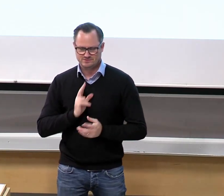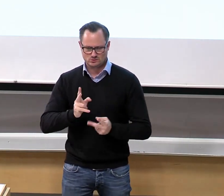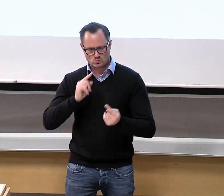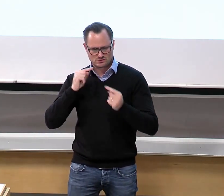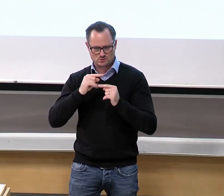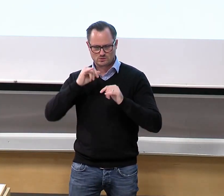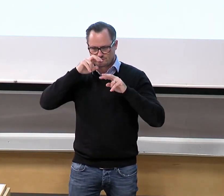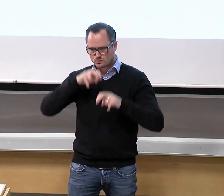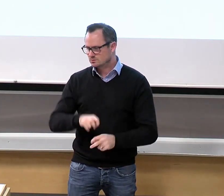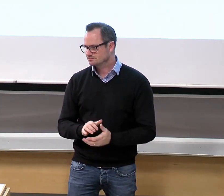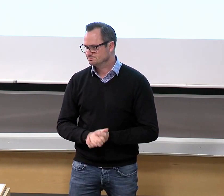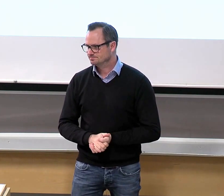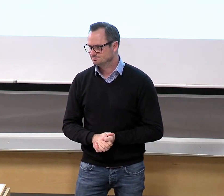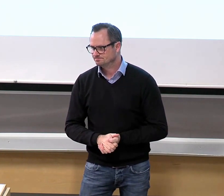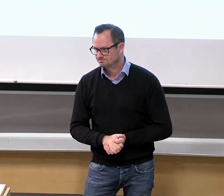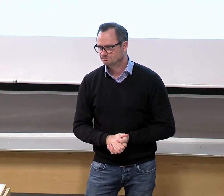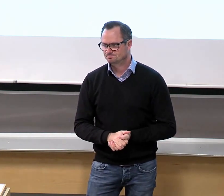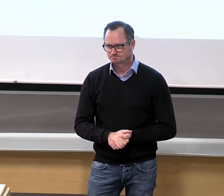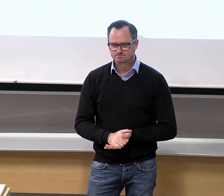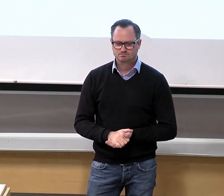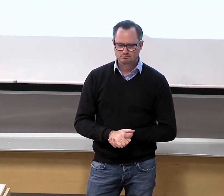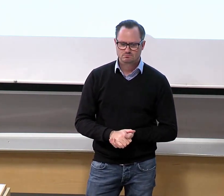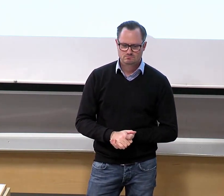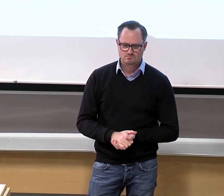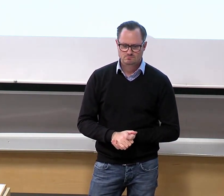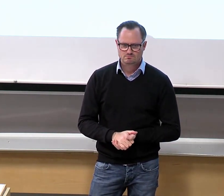också påverkar det hela lite grann. Och det är de diskussionerna lite grann